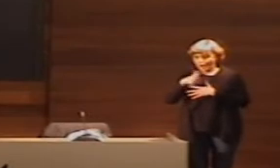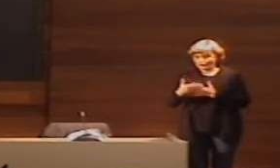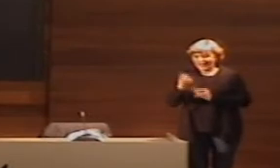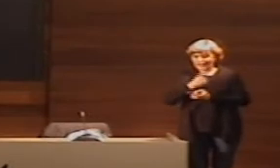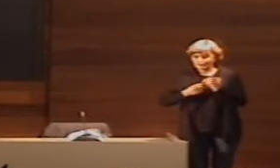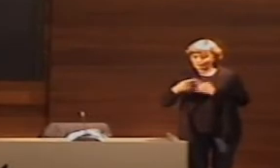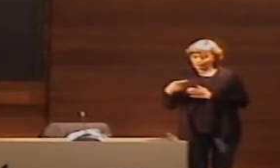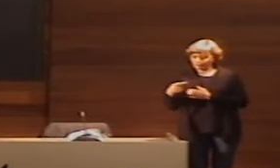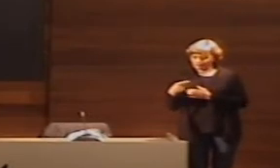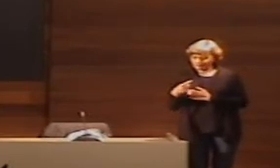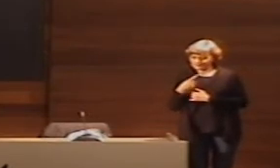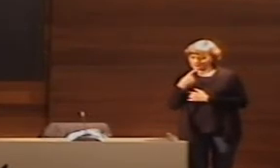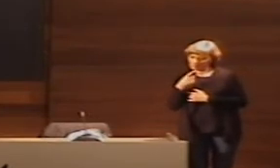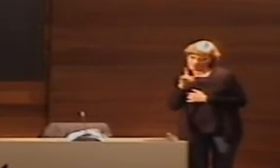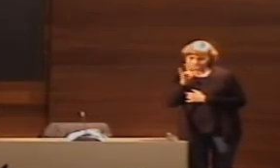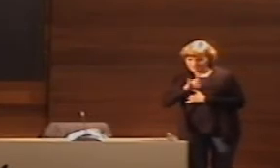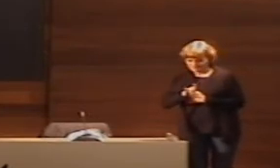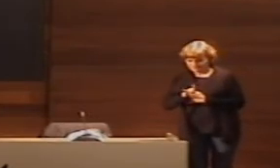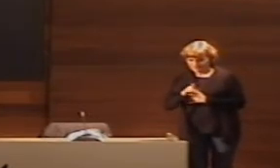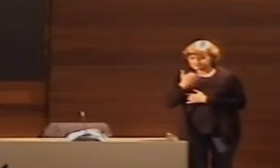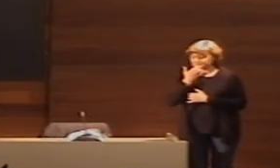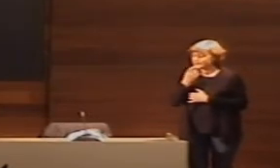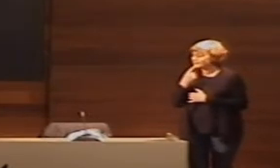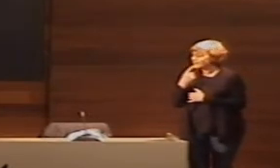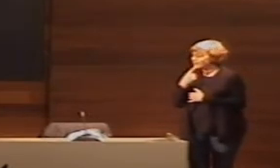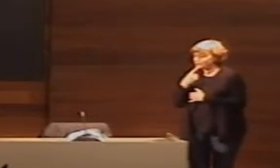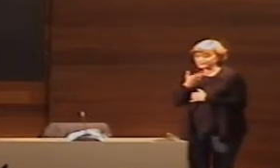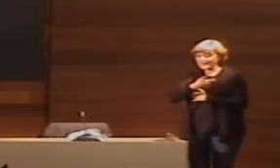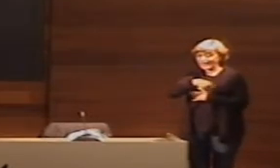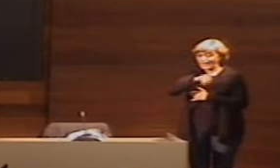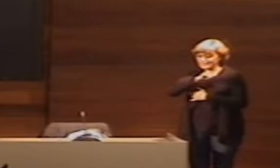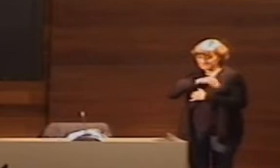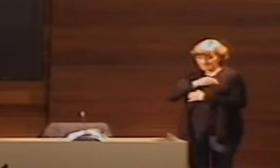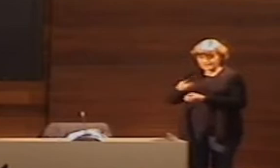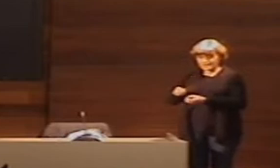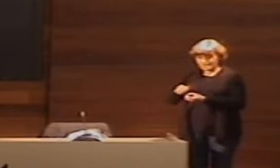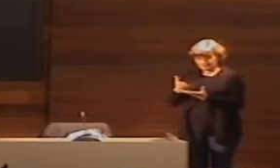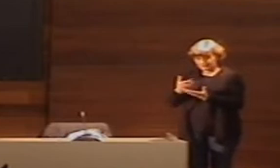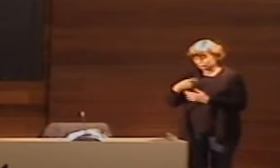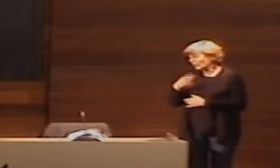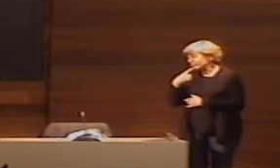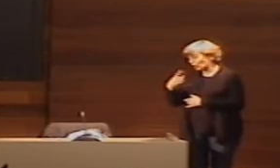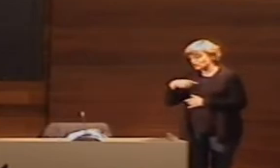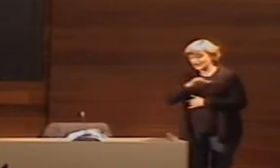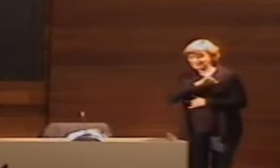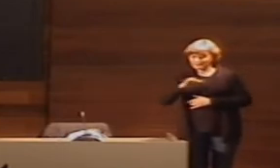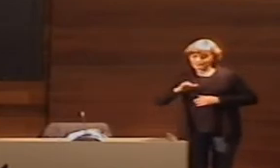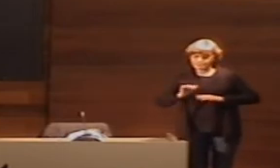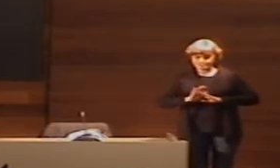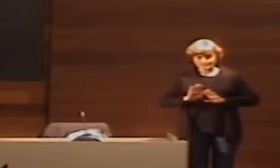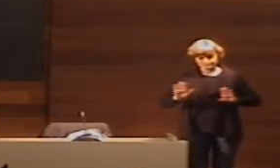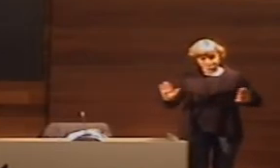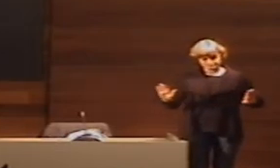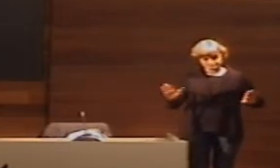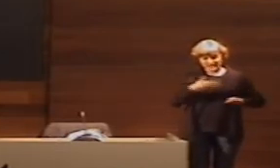ahora, ¿no? Haces referencia a los datos de España. Yo, en ese sentido, soy independiente, ¿eh?, de los datos